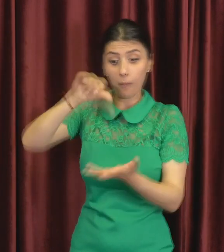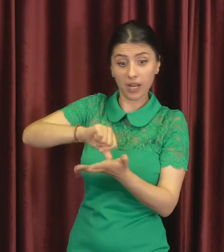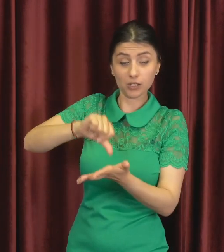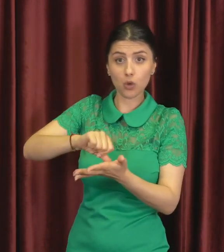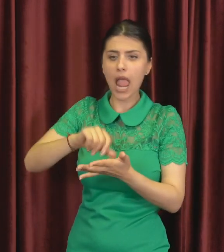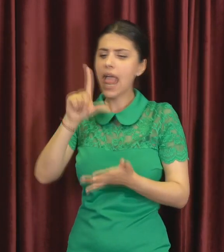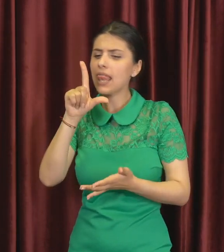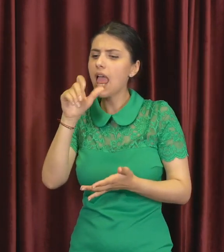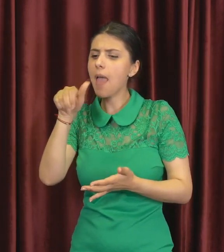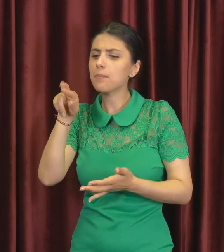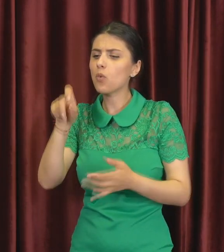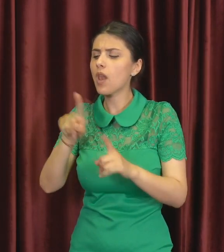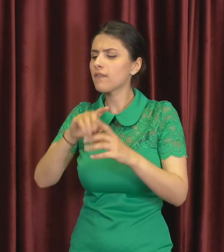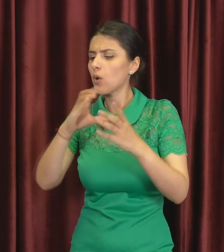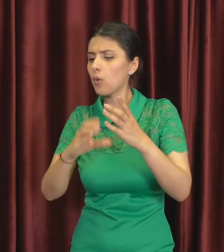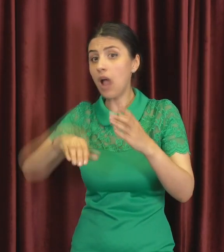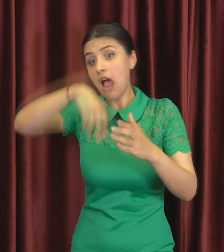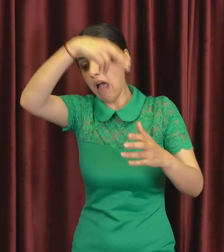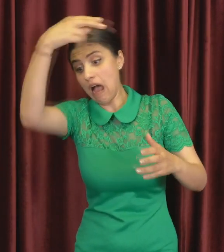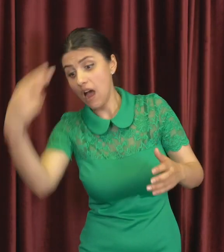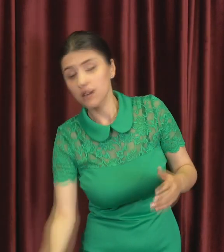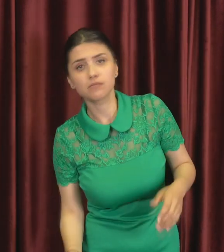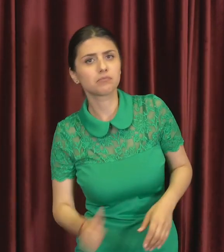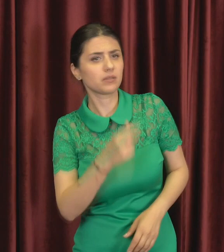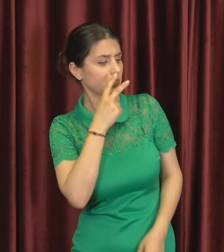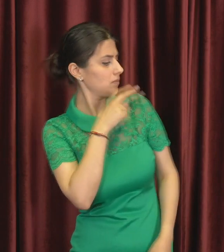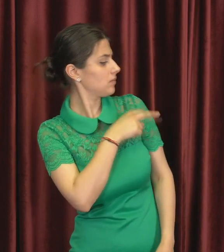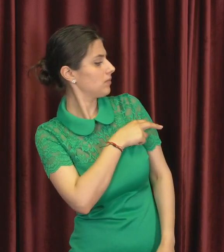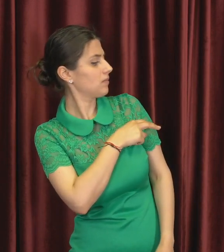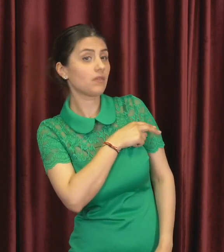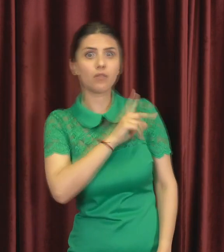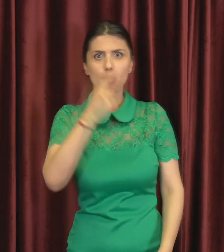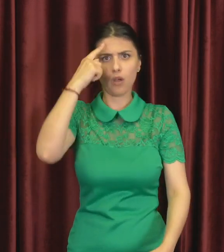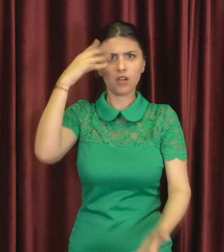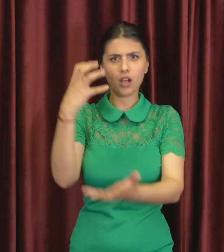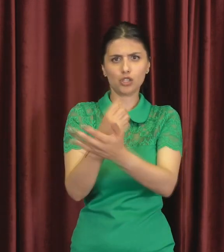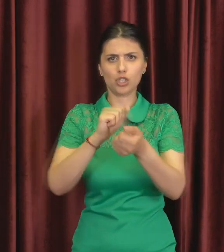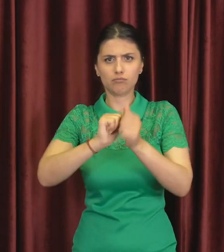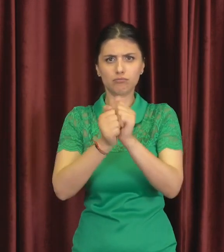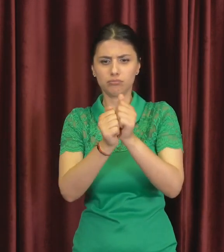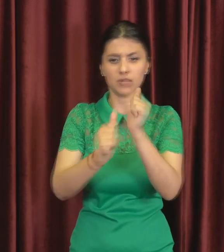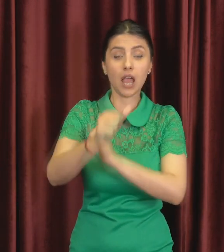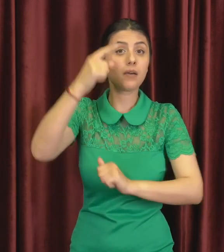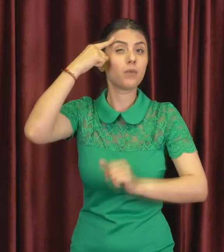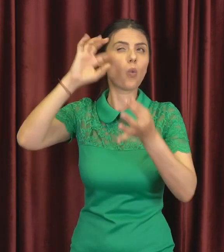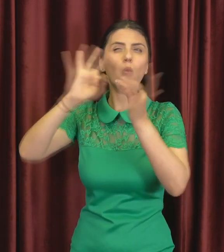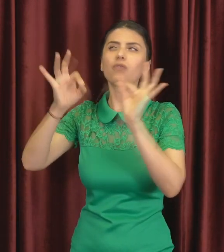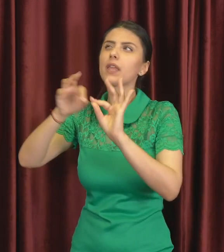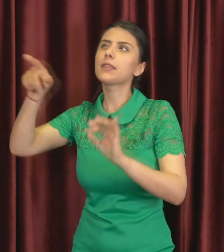lemur, s-a împiedicat și a căzut. La început, Minda nu s-a uitat la el, gândind că trebuie să câștige cursa. Apoi își aminti cuvintele Bufniței. Între